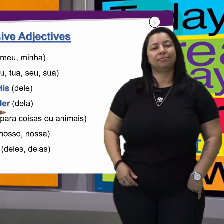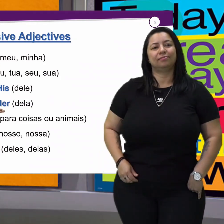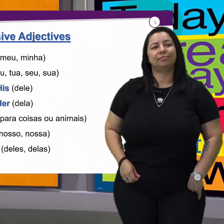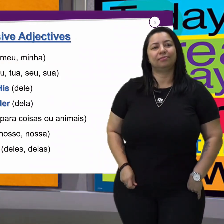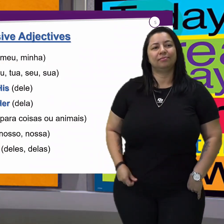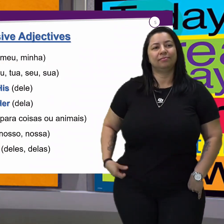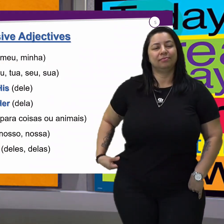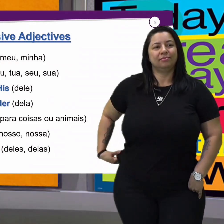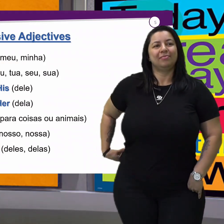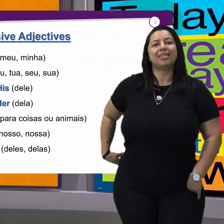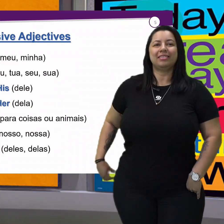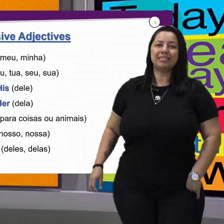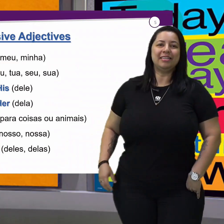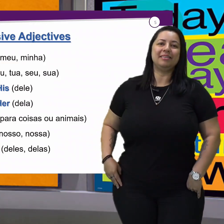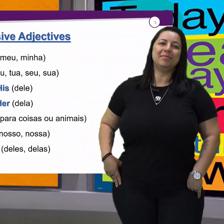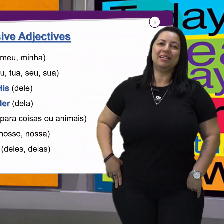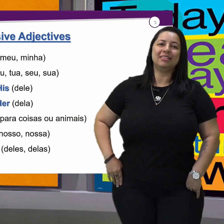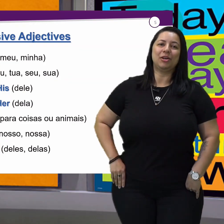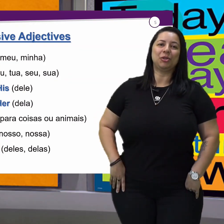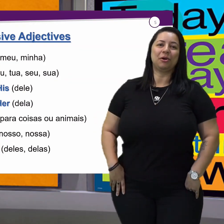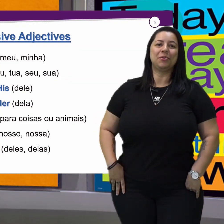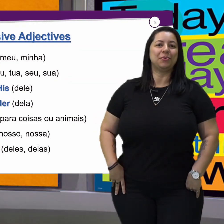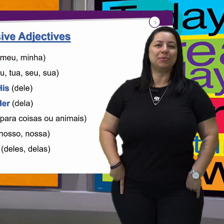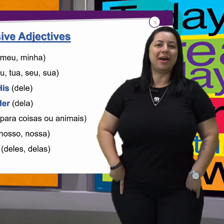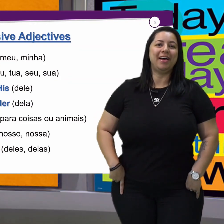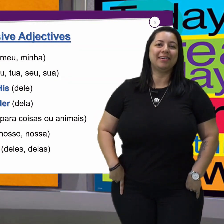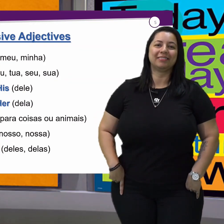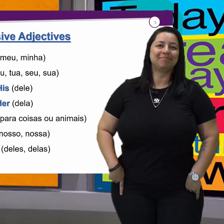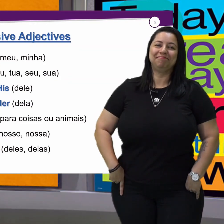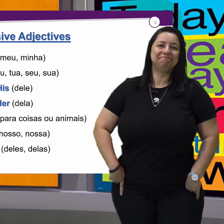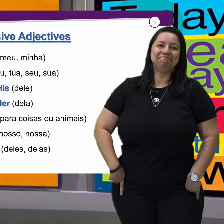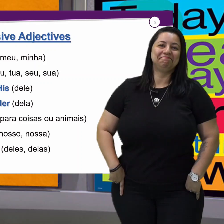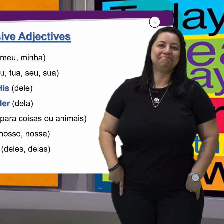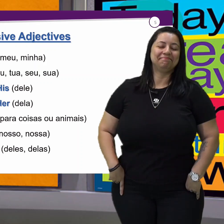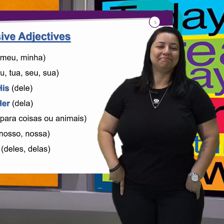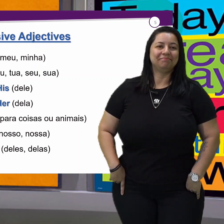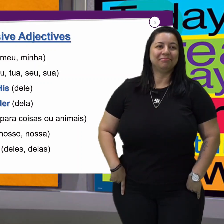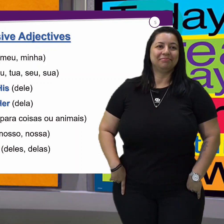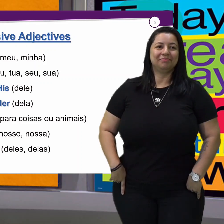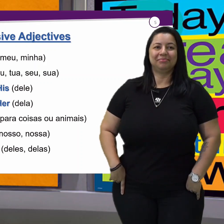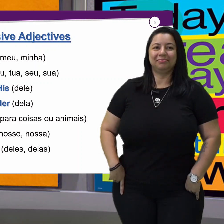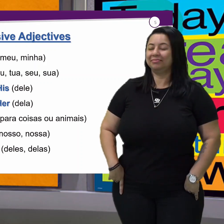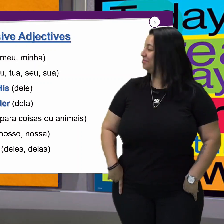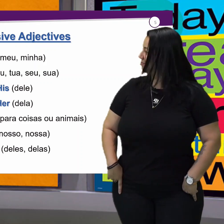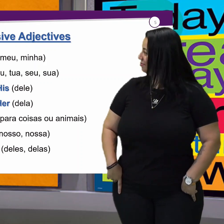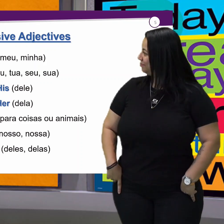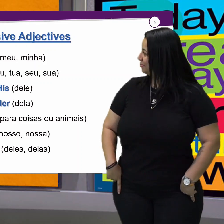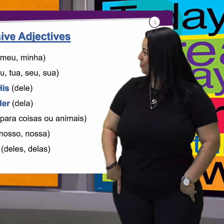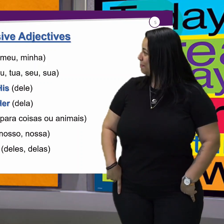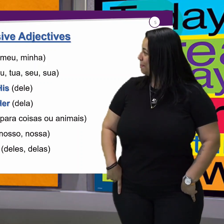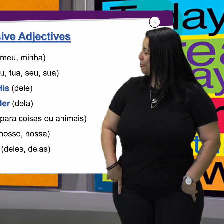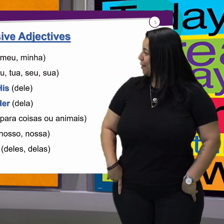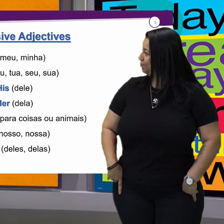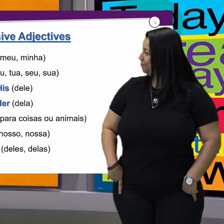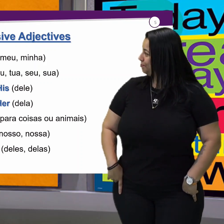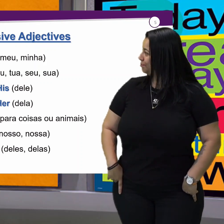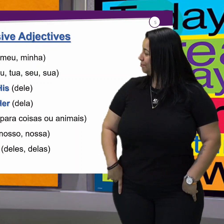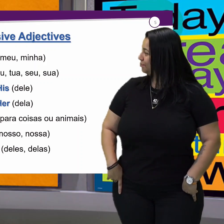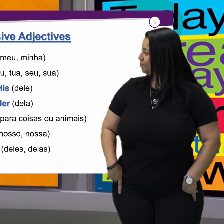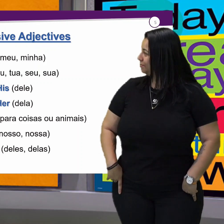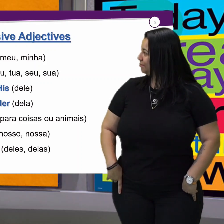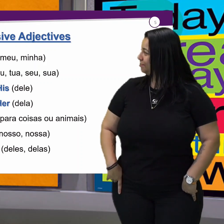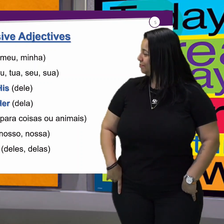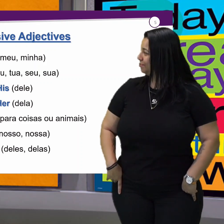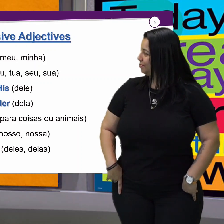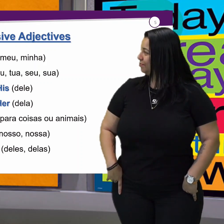Parecido, só faltou o Y, né? Pra ficar eles e elas. Só trocou o R. Eu não coloquei aqui